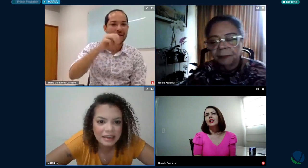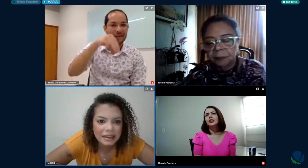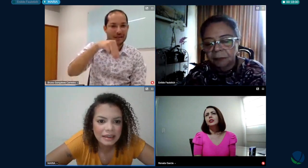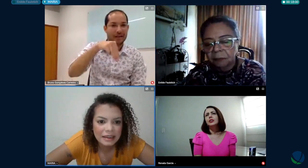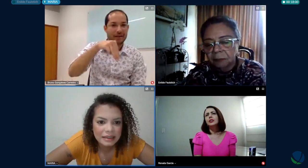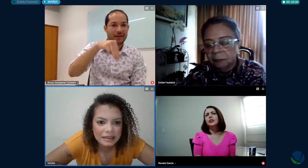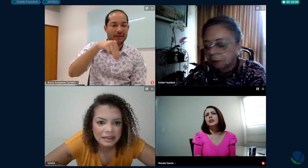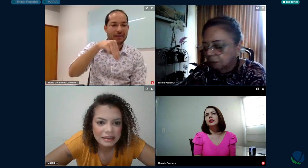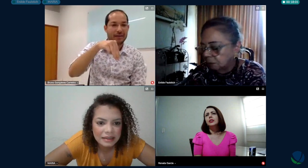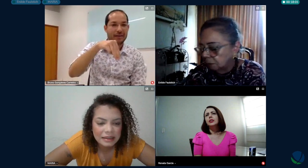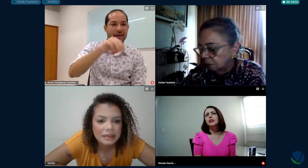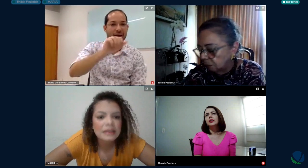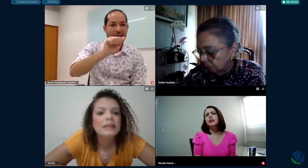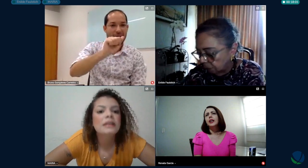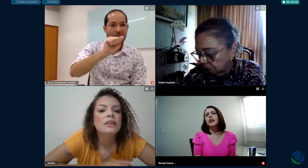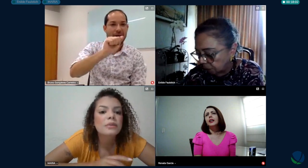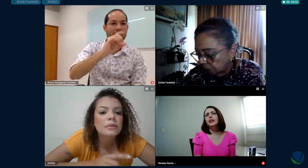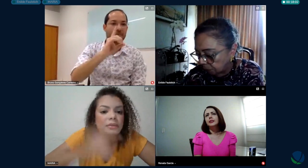S.